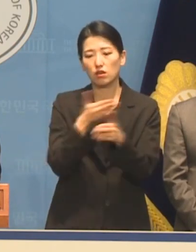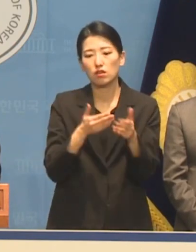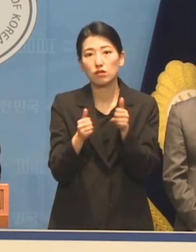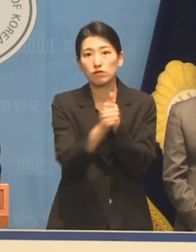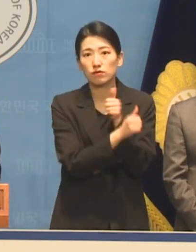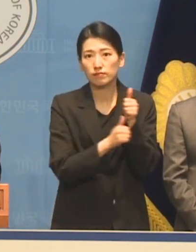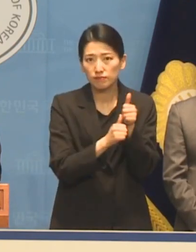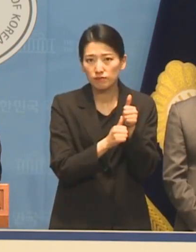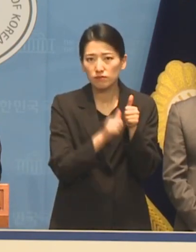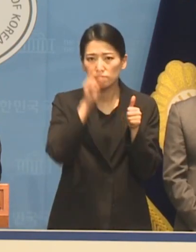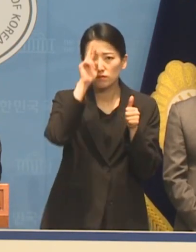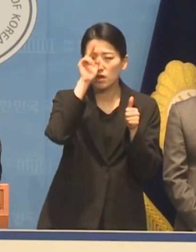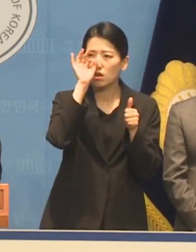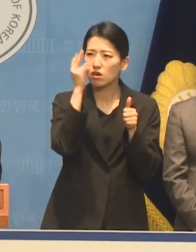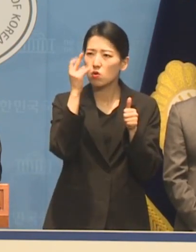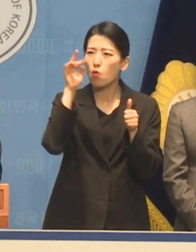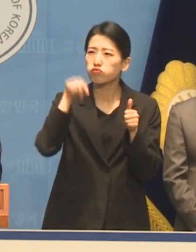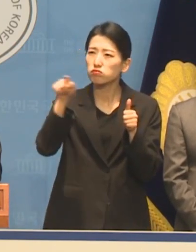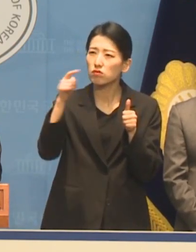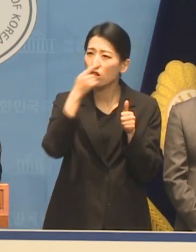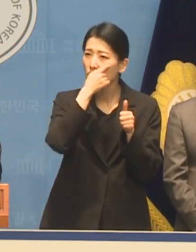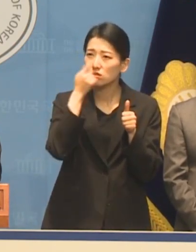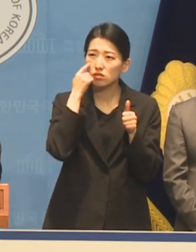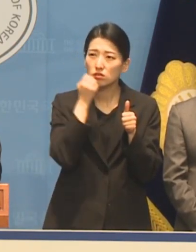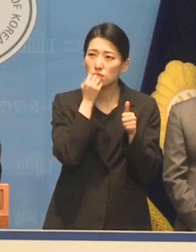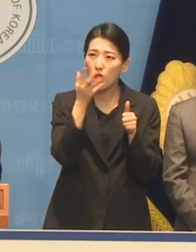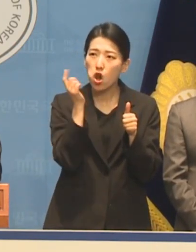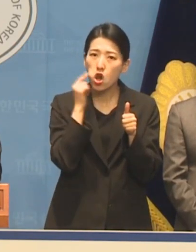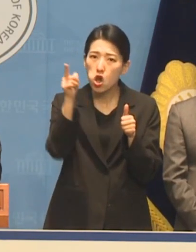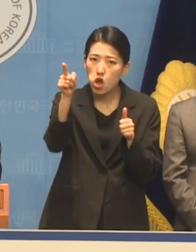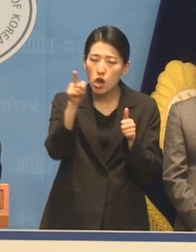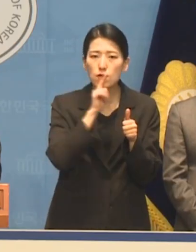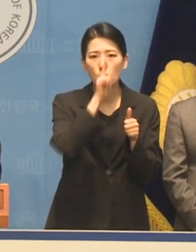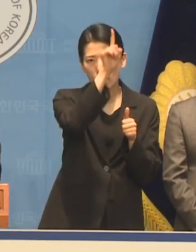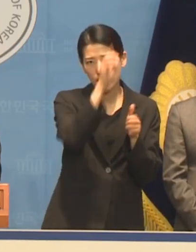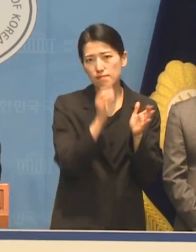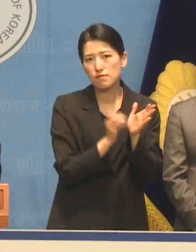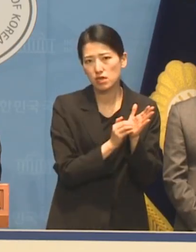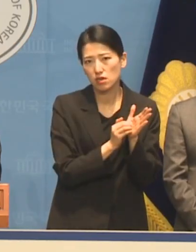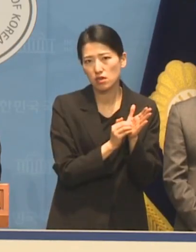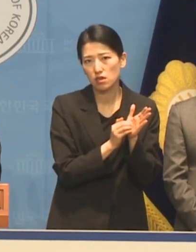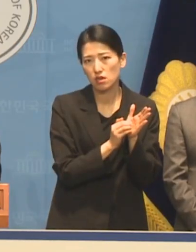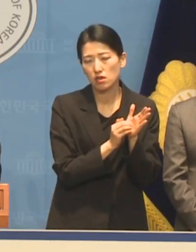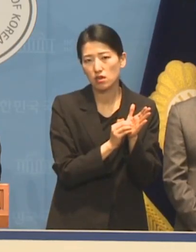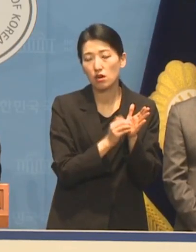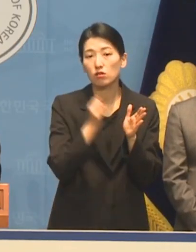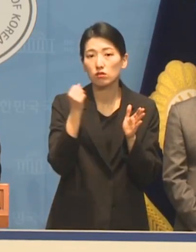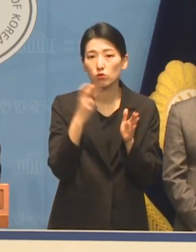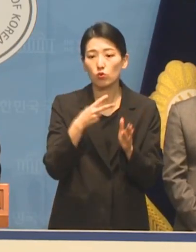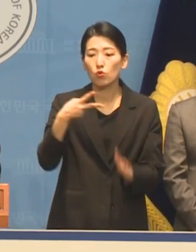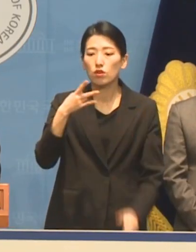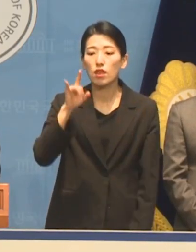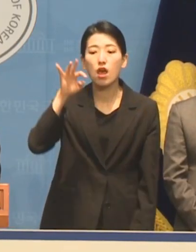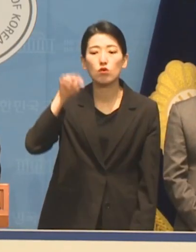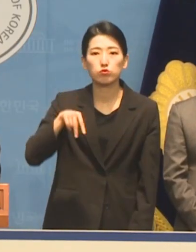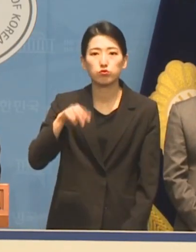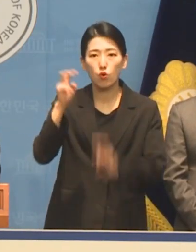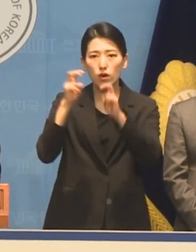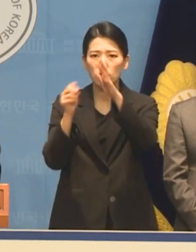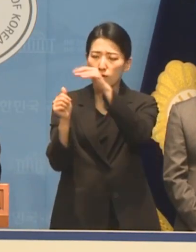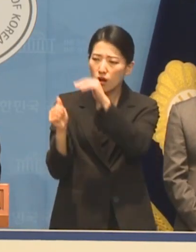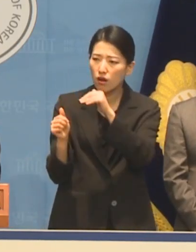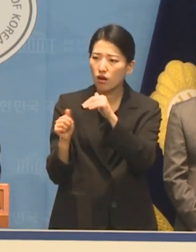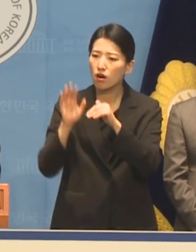환경노동위원회가 박영우 회장을 위증으로 고발하였고 지난 1월에는 대유 위니아 청문회를 개최해서 임금 체불의